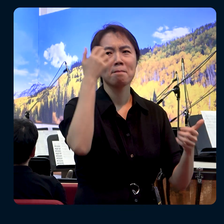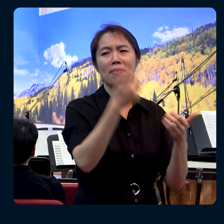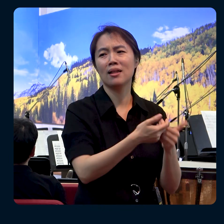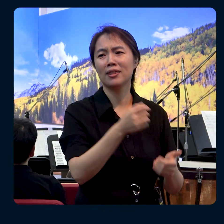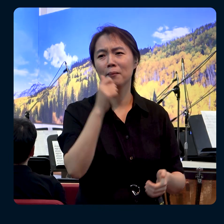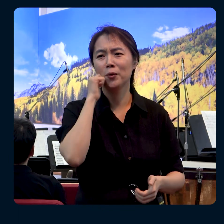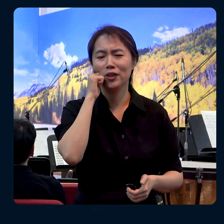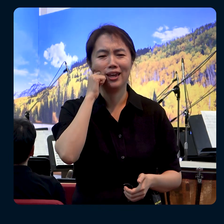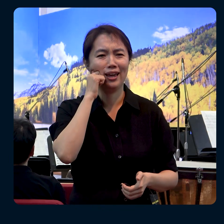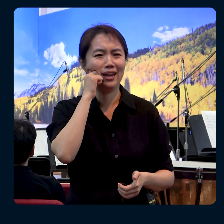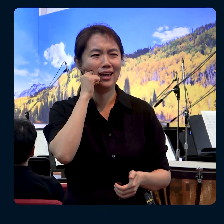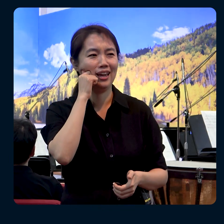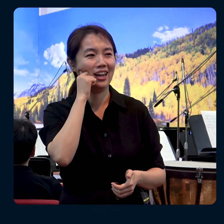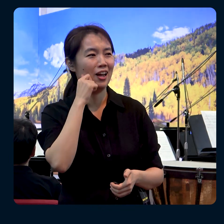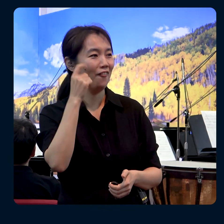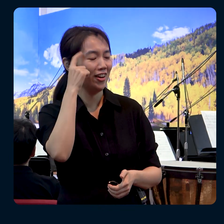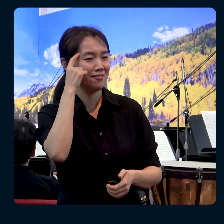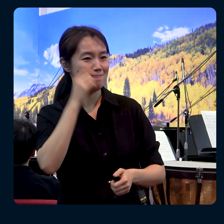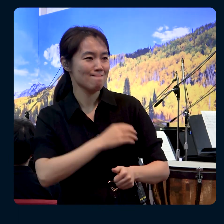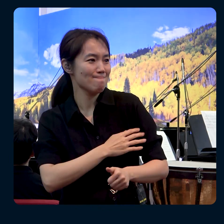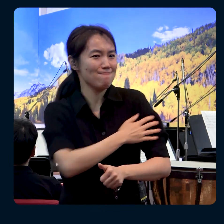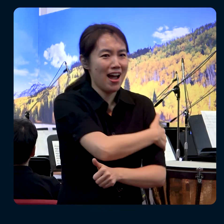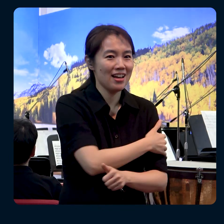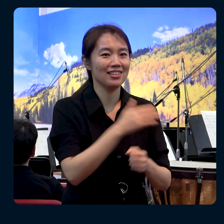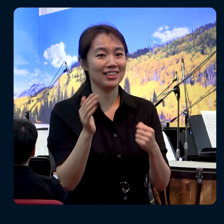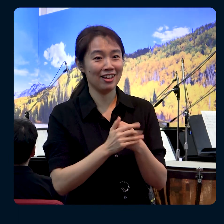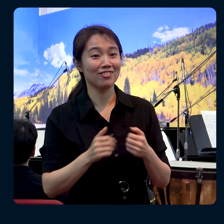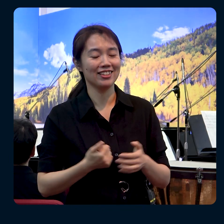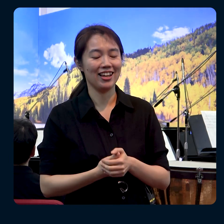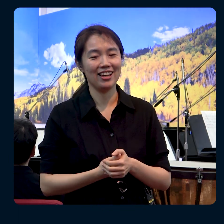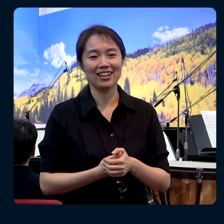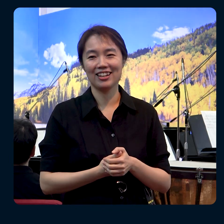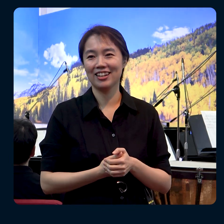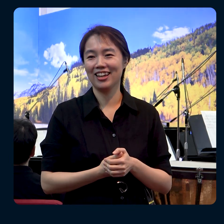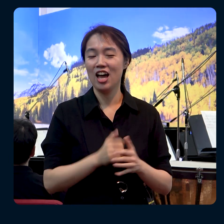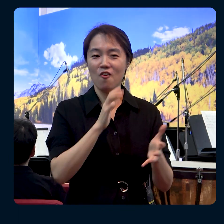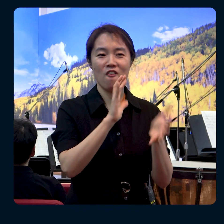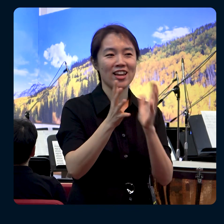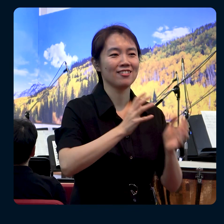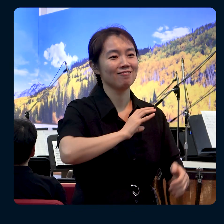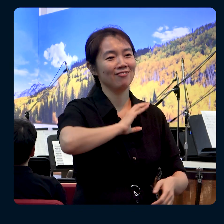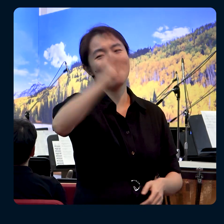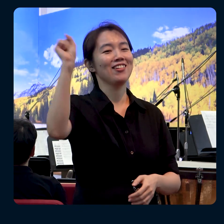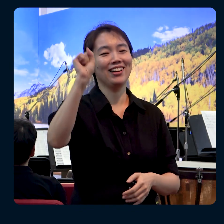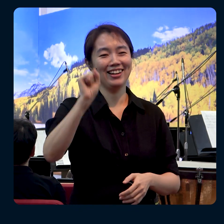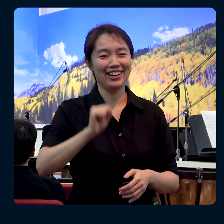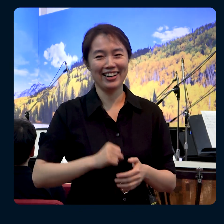아예 상대를 못 하는 거예요. 그래가지고 통과됐어요.